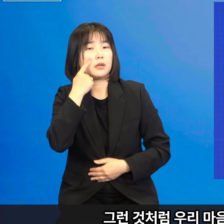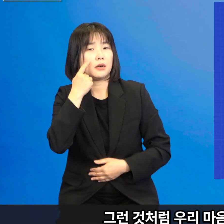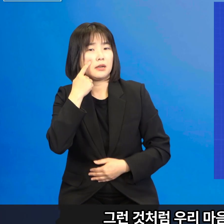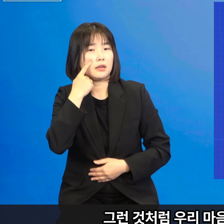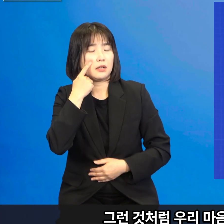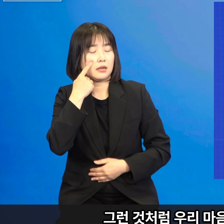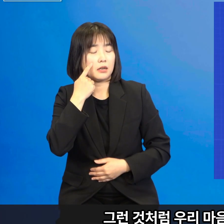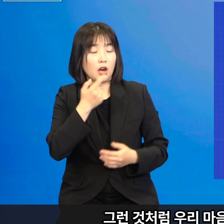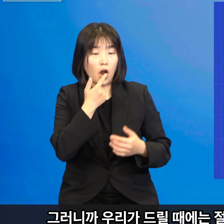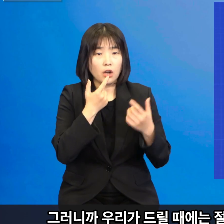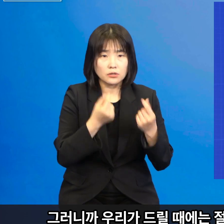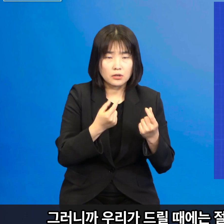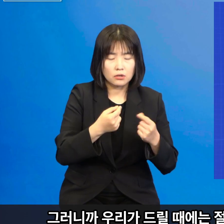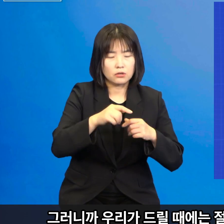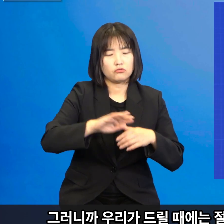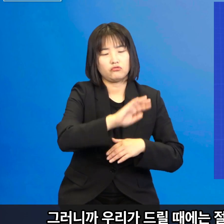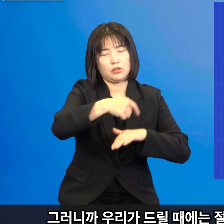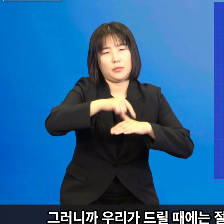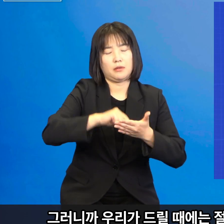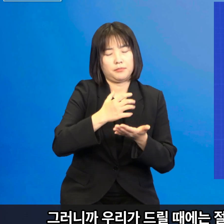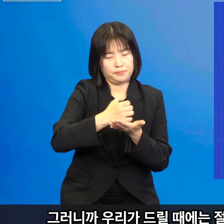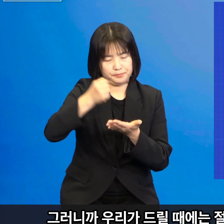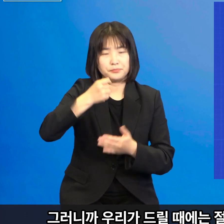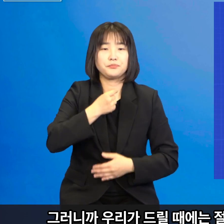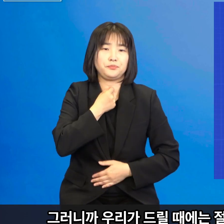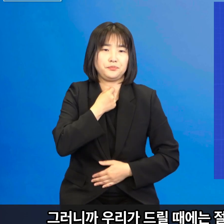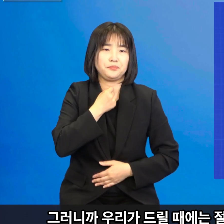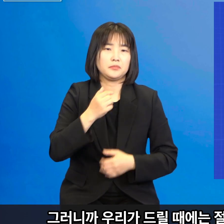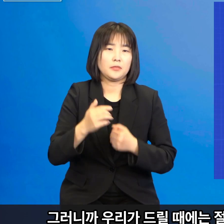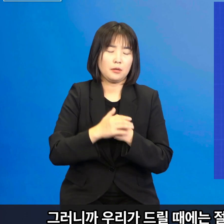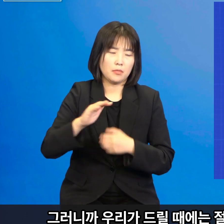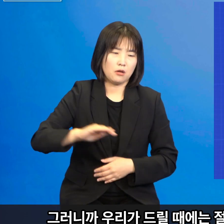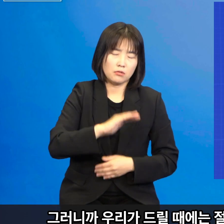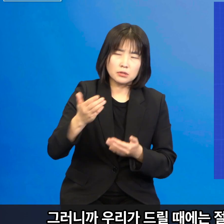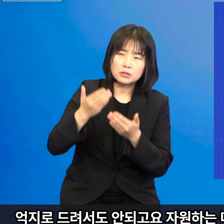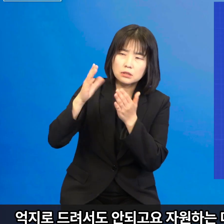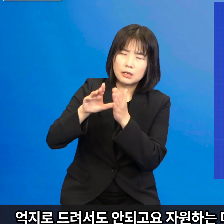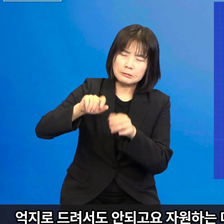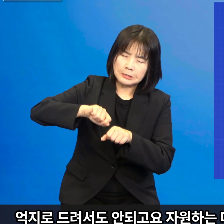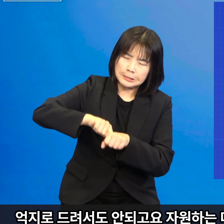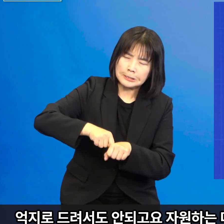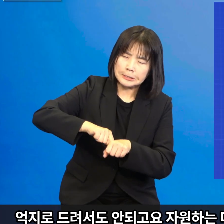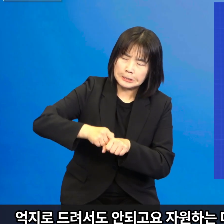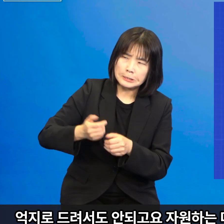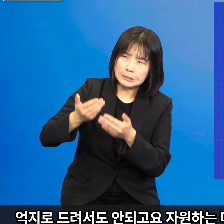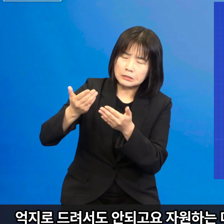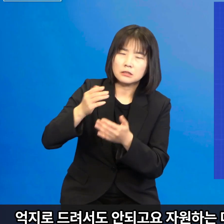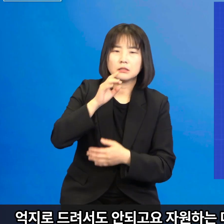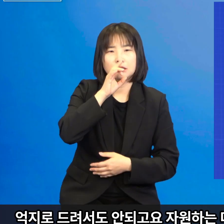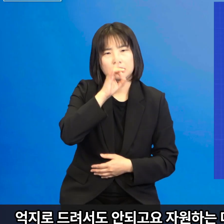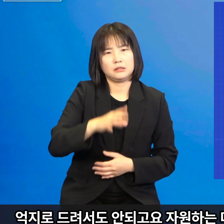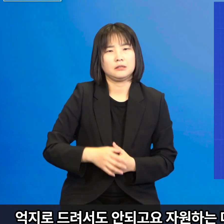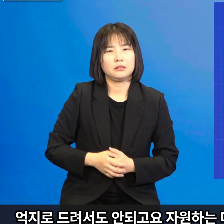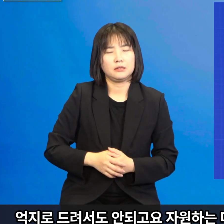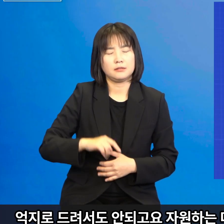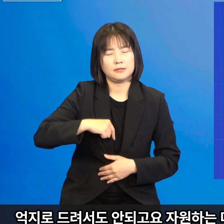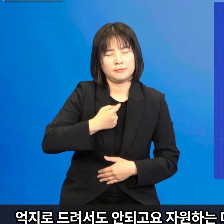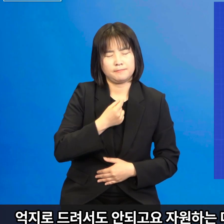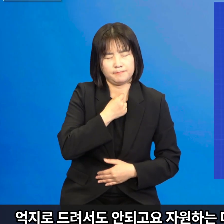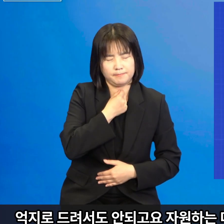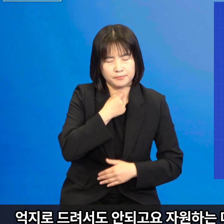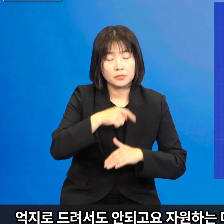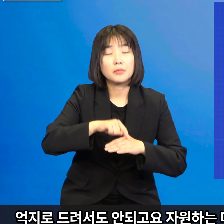받기를 원하시죠. 그러니까 우리가 드릴 때에는 절대로 강제로 드리면 안 되고요, 억지로 드려서도 안 되고요, 자원하는